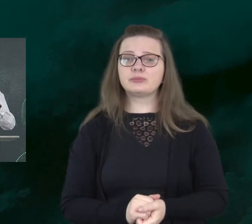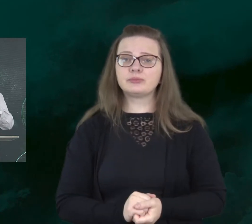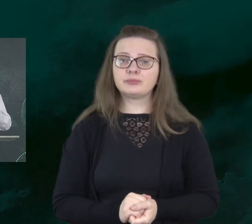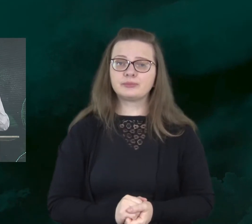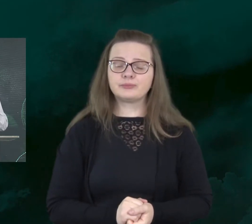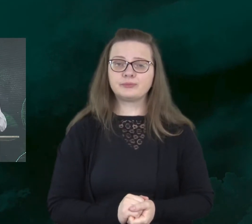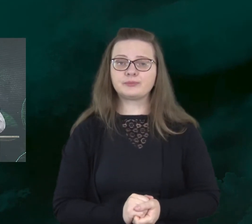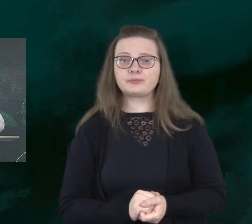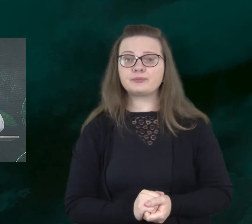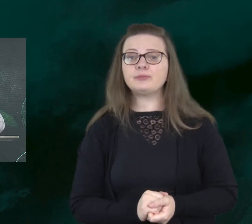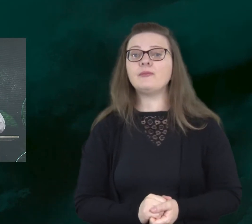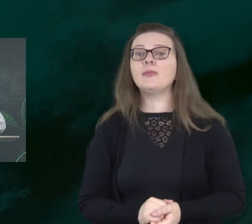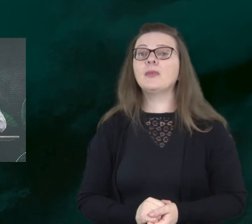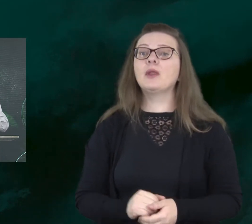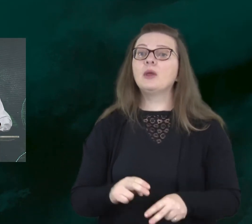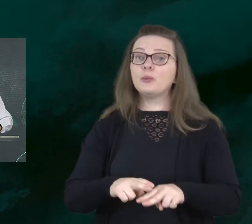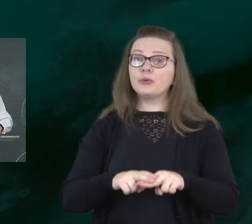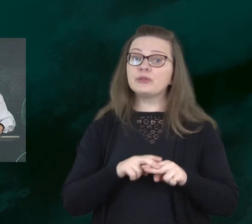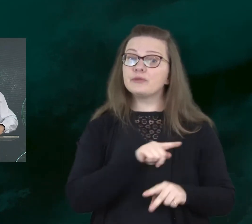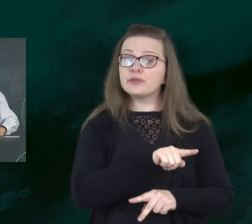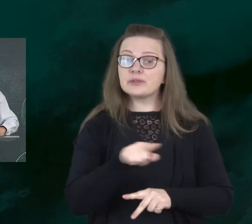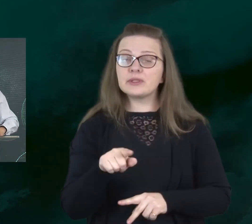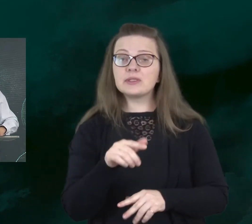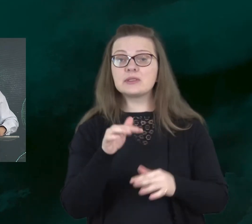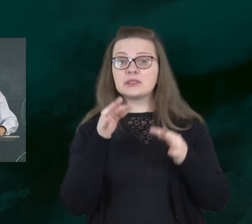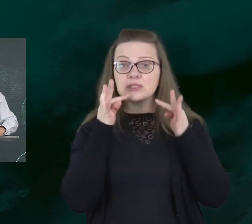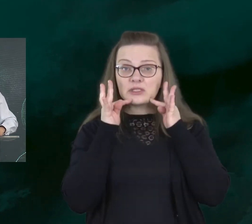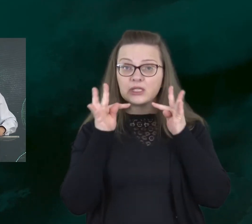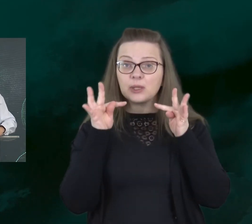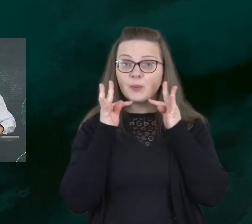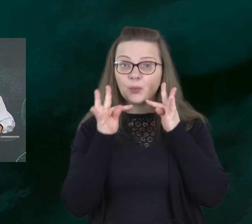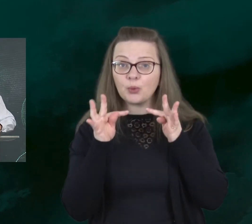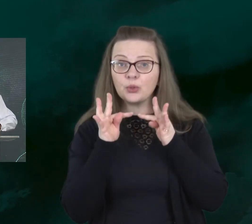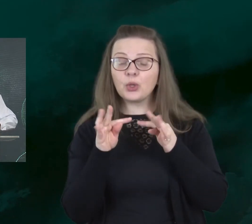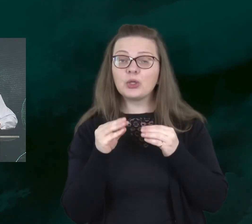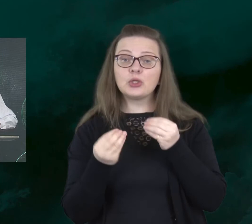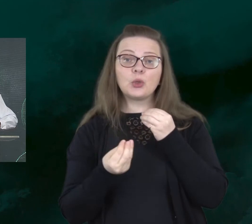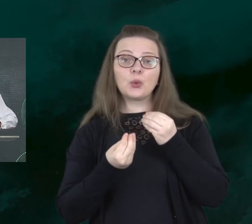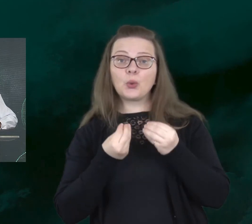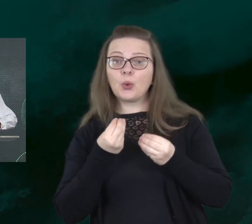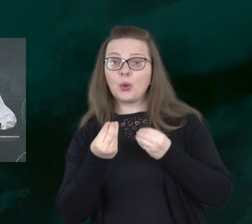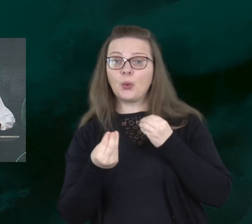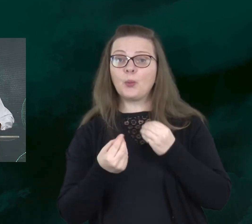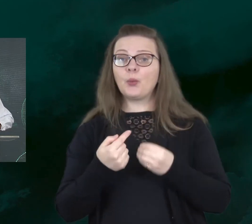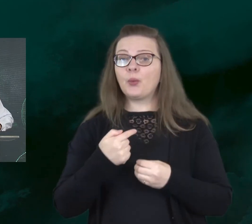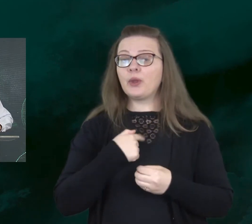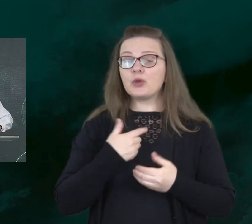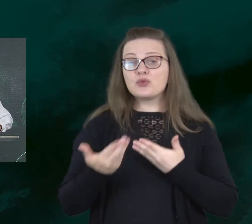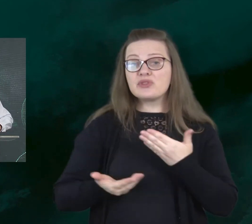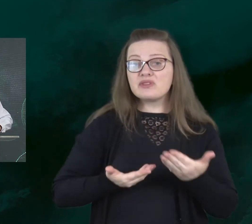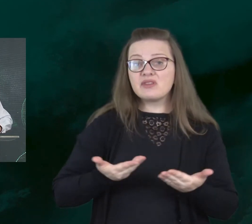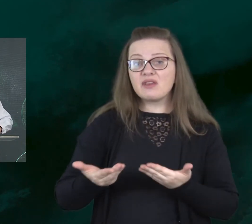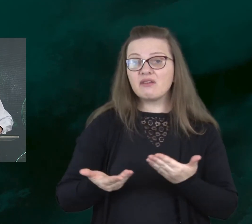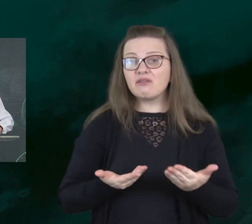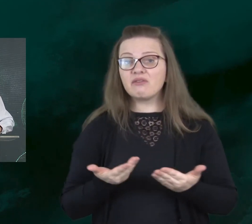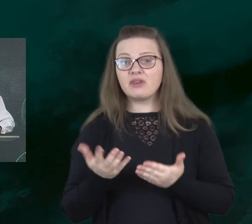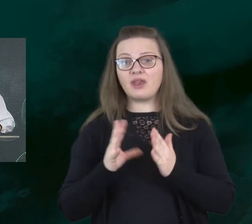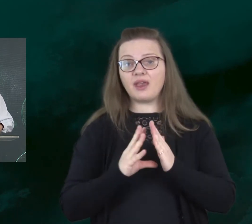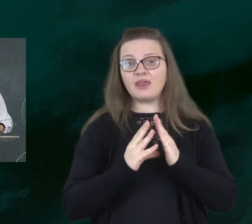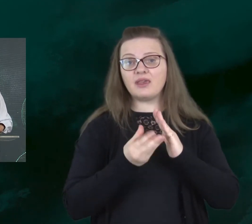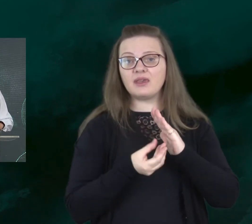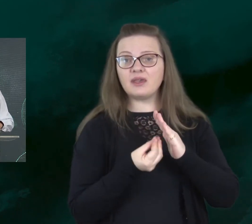Deus sois testemunhas por modo porque piedosa, justa, né, e